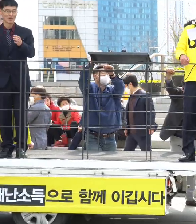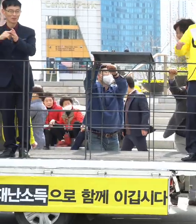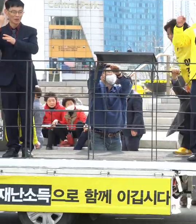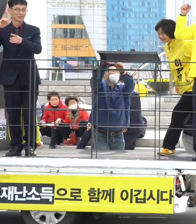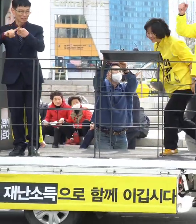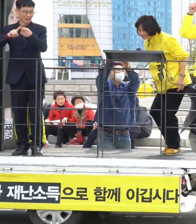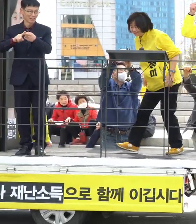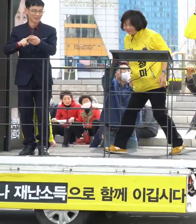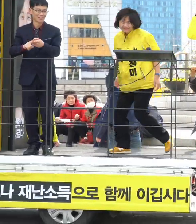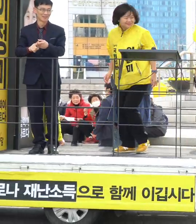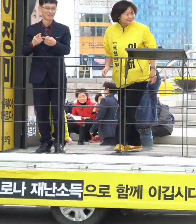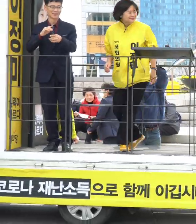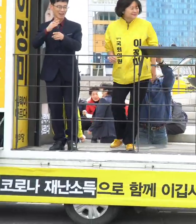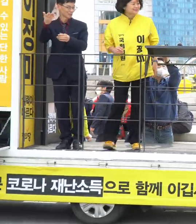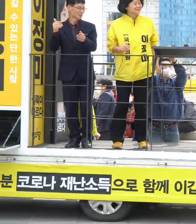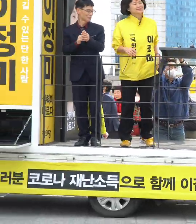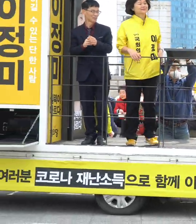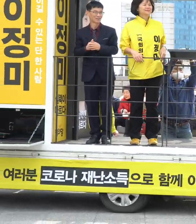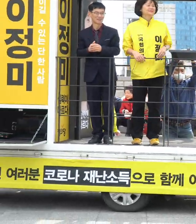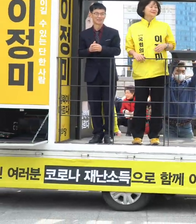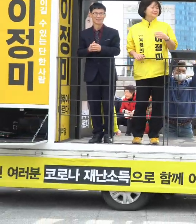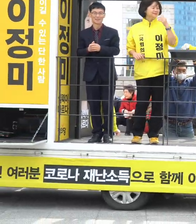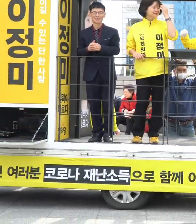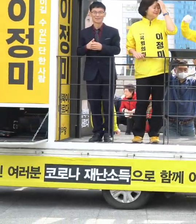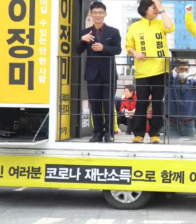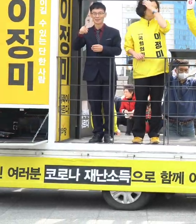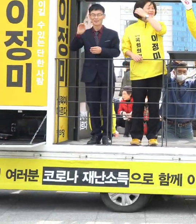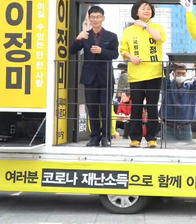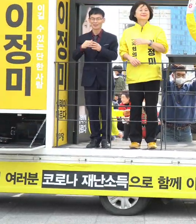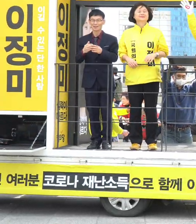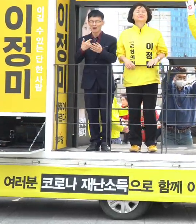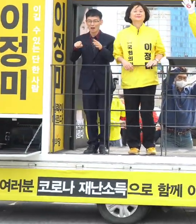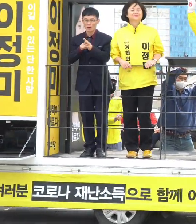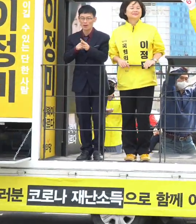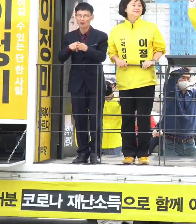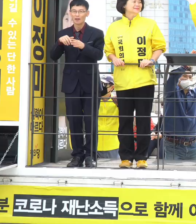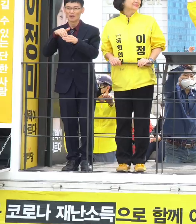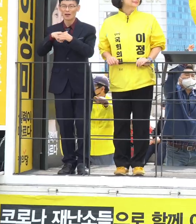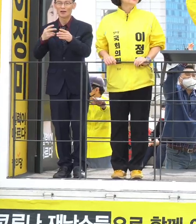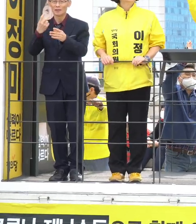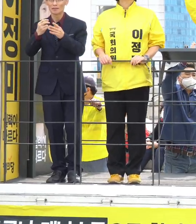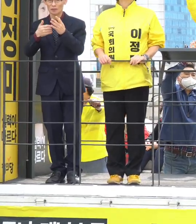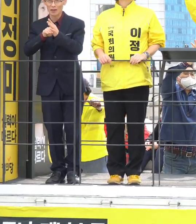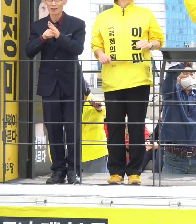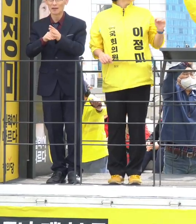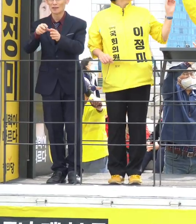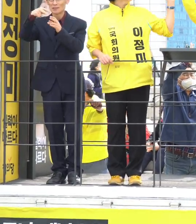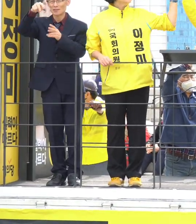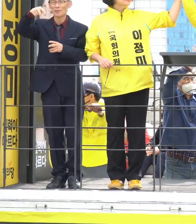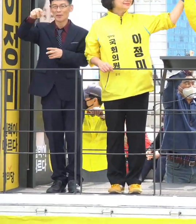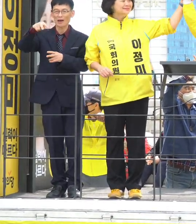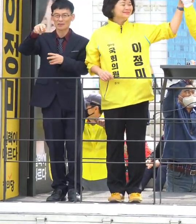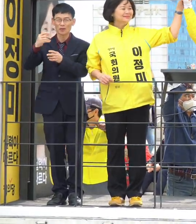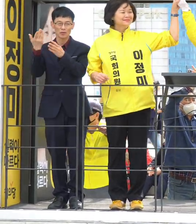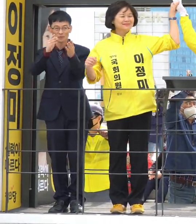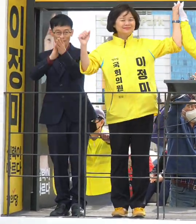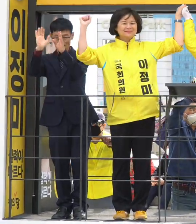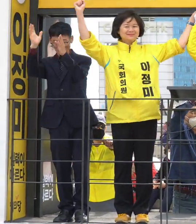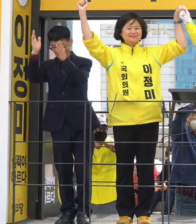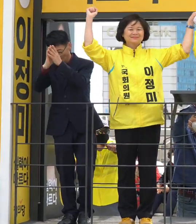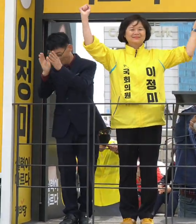지킵니다. 당신을 지킵니다. 정의당 상임선대위원장님이신 심상정 대표님